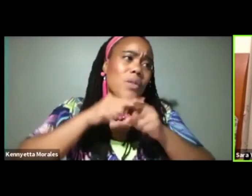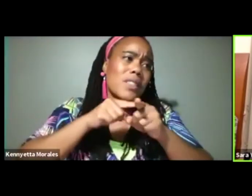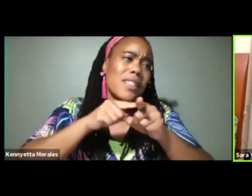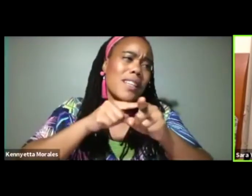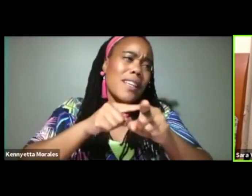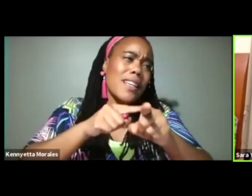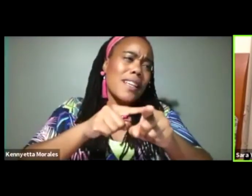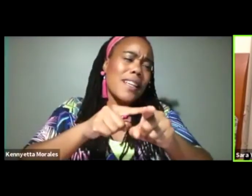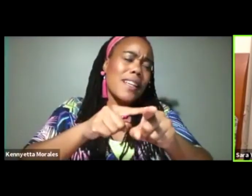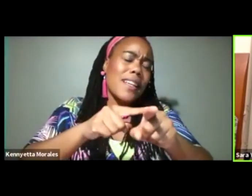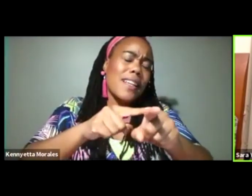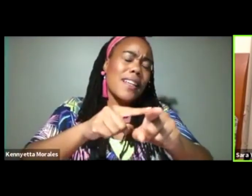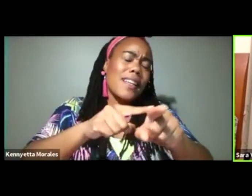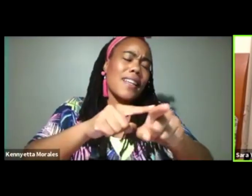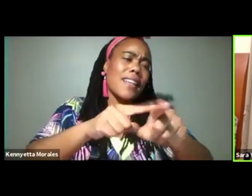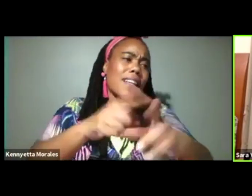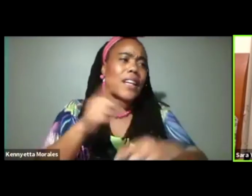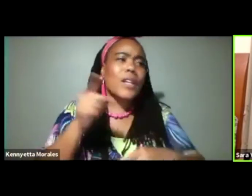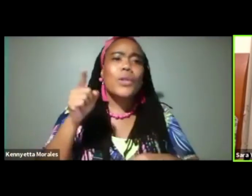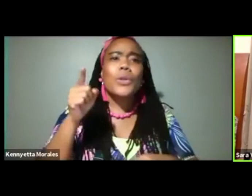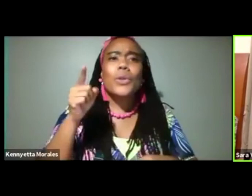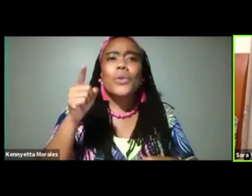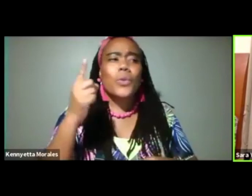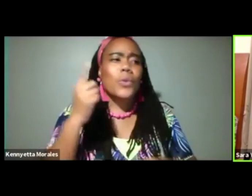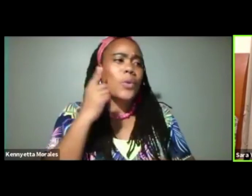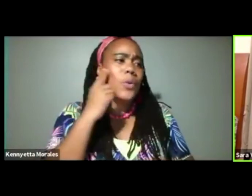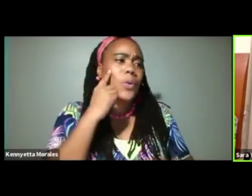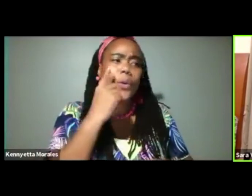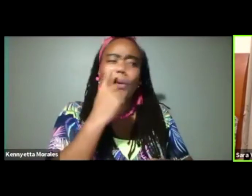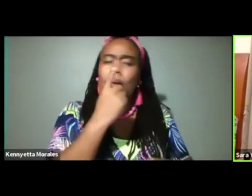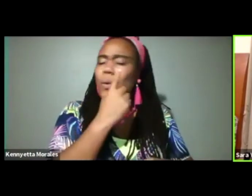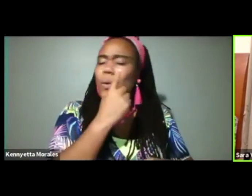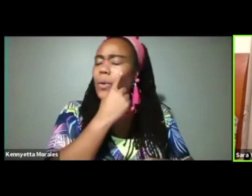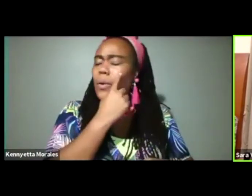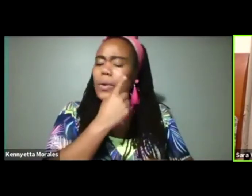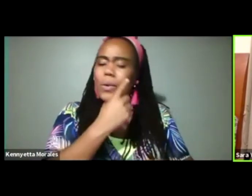Y amo verme en tus